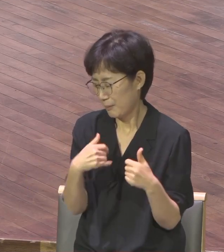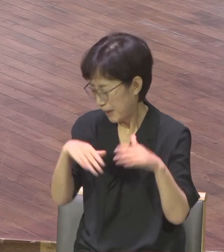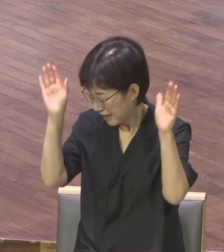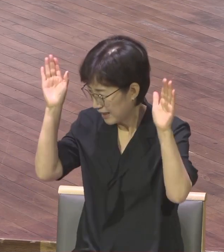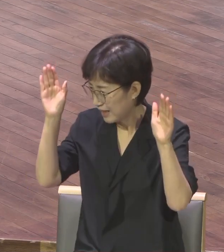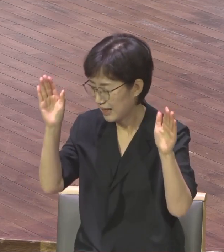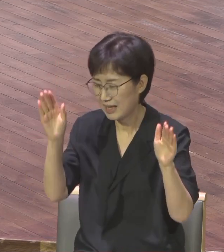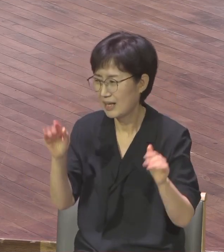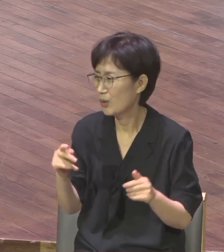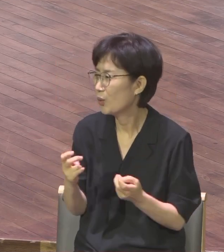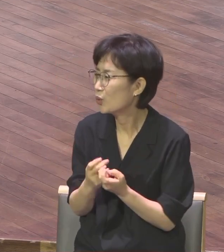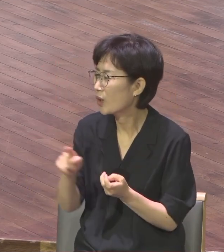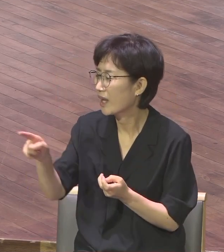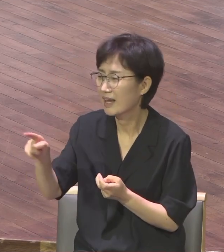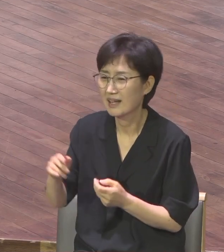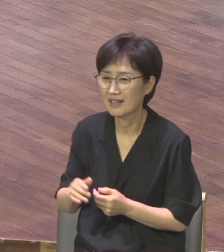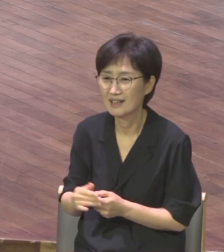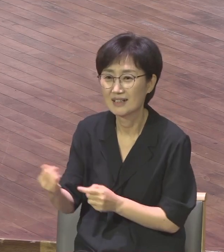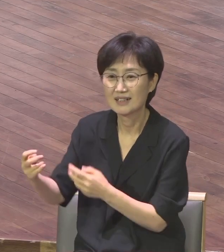없습니다.